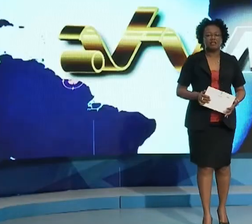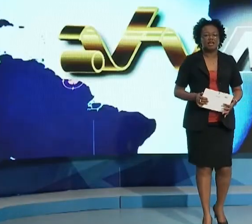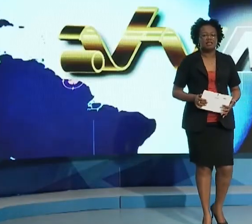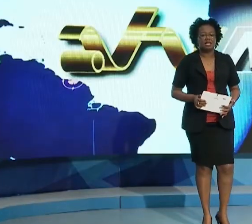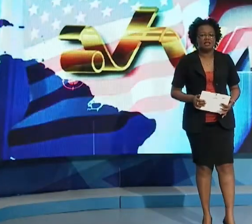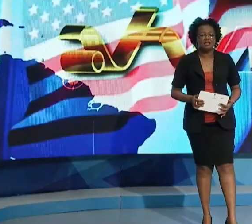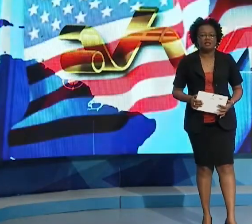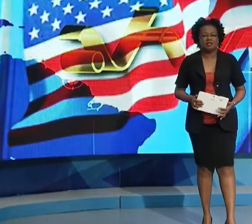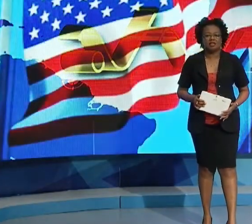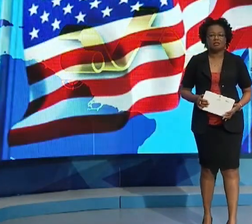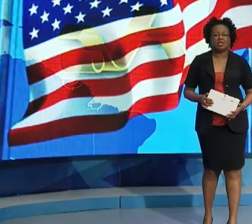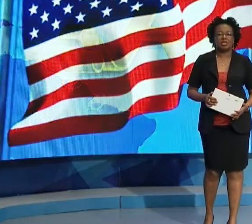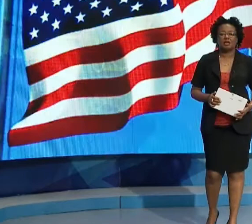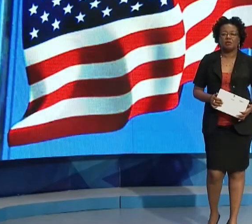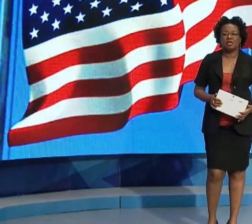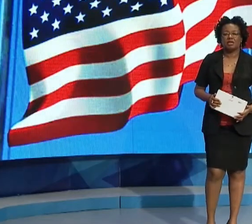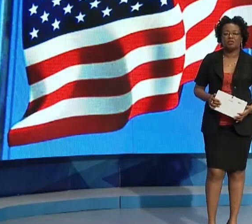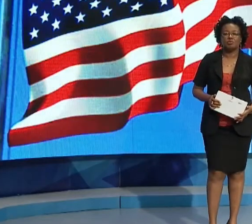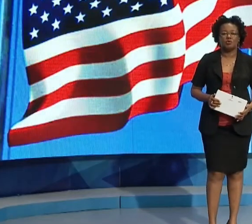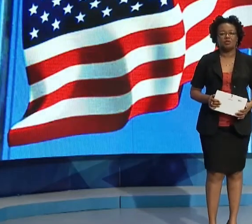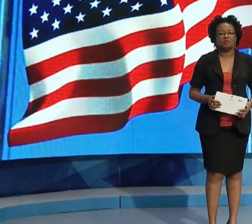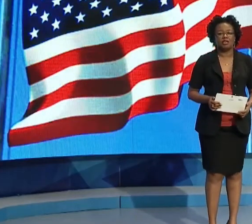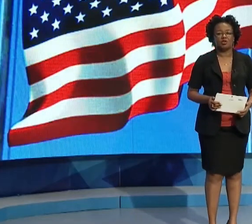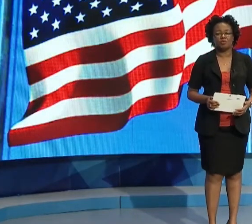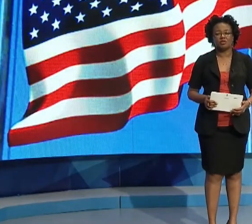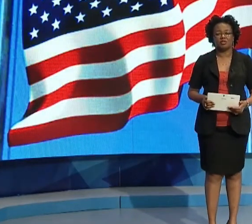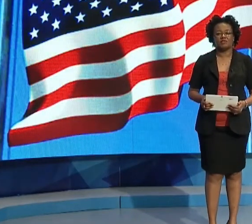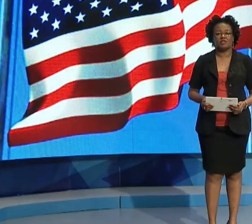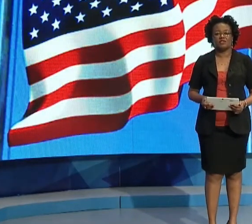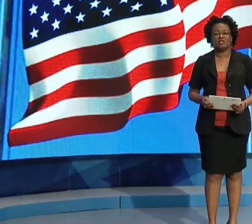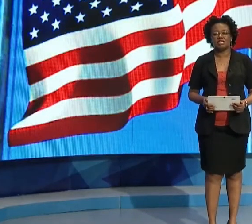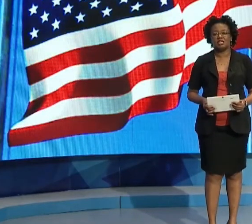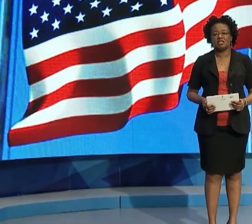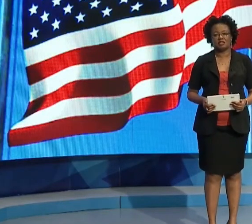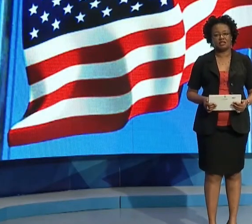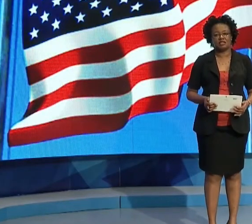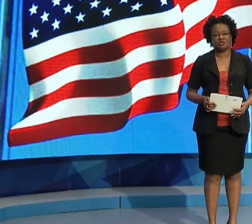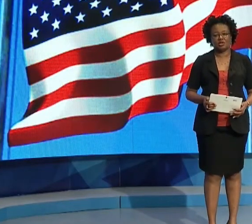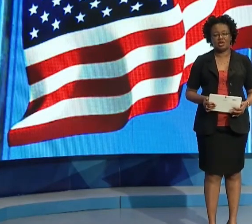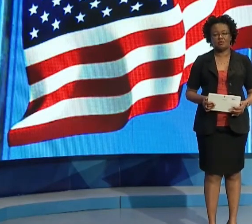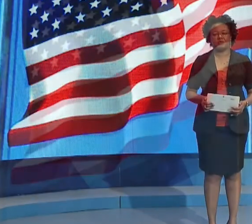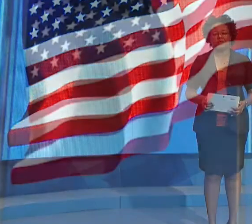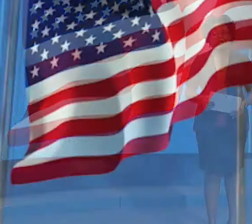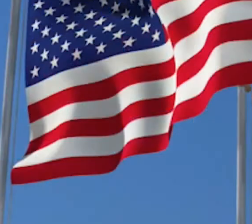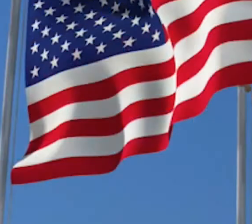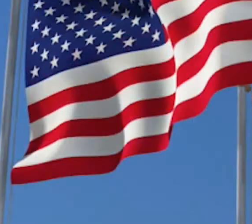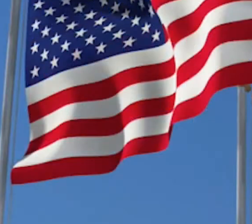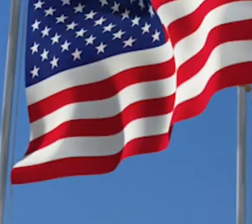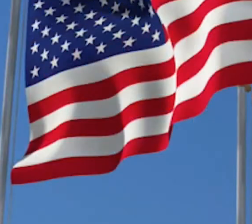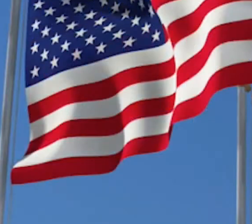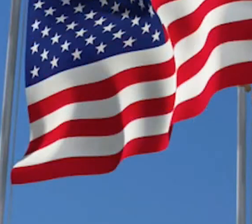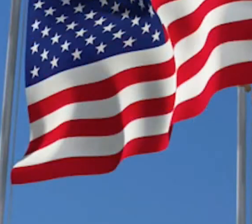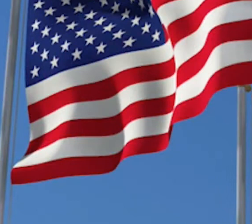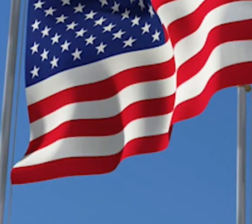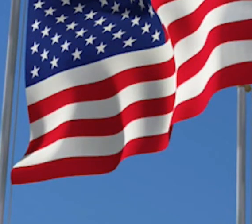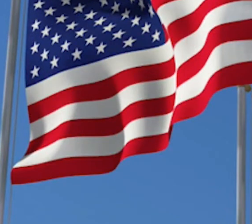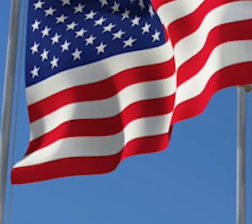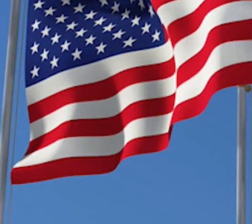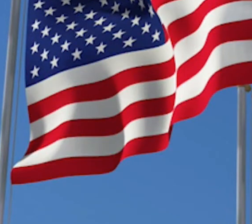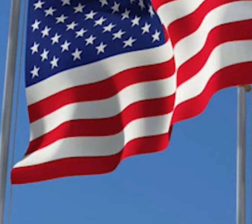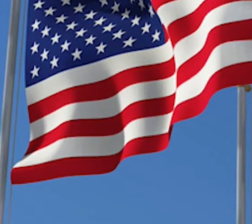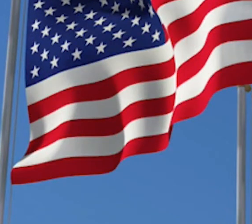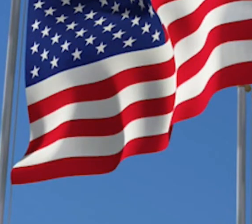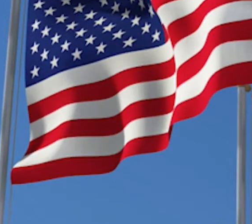De Verenigde Staten en Nederland hebben de helpende hand geboden bij het oplossen van de financiële crisis in Suriname. Dit zei de aankomende minister